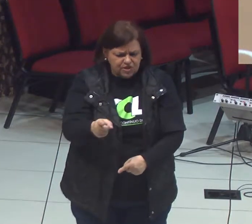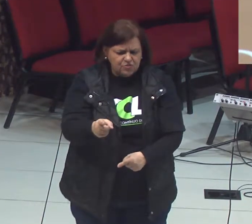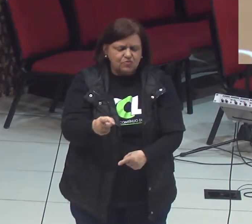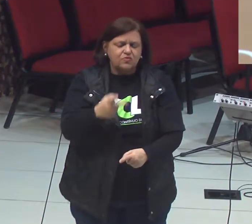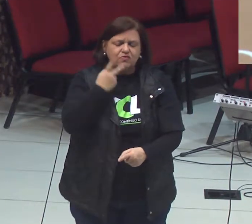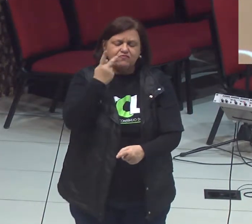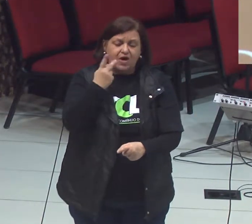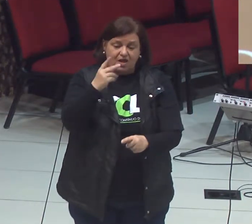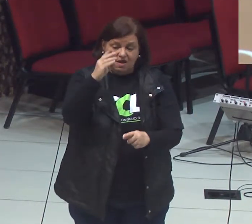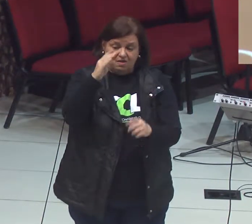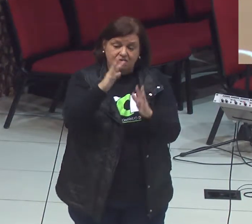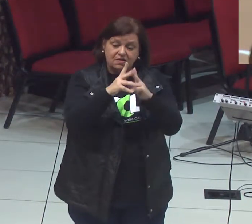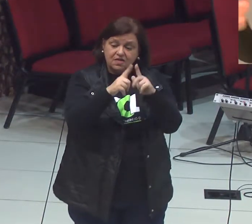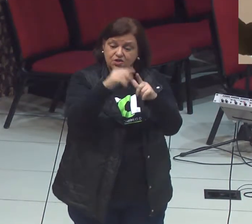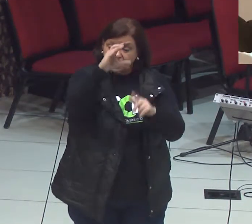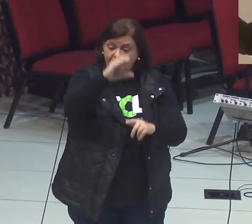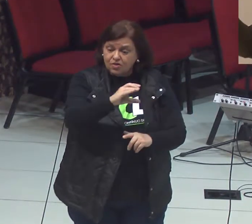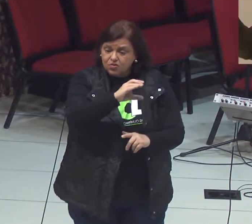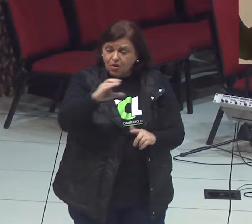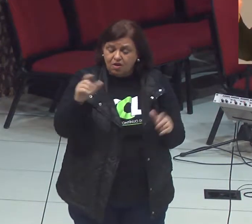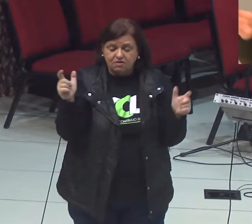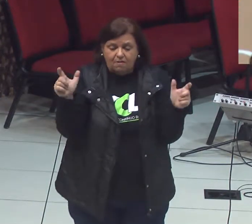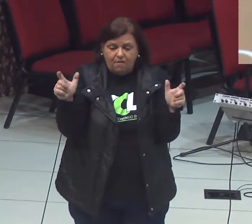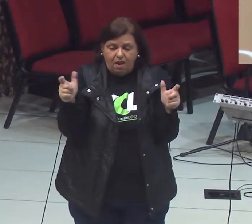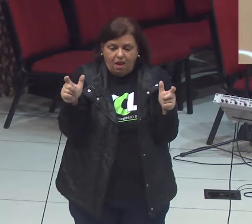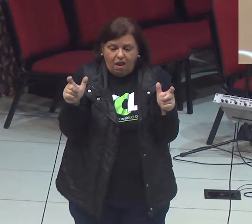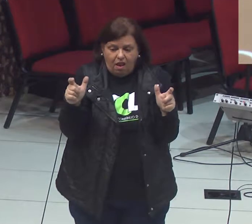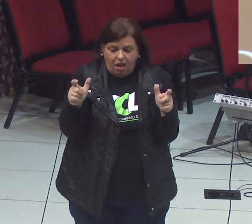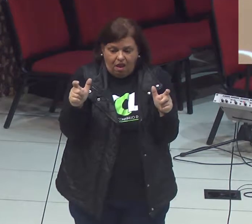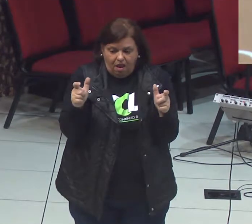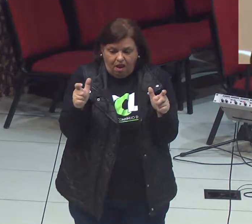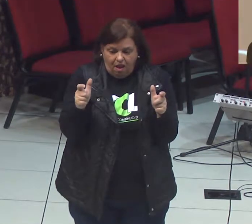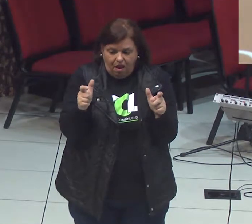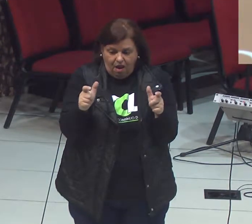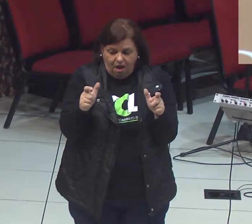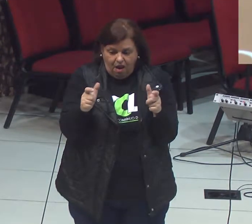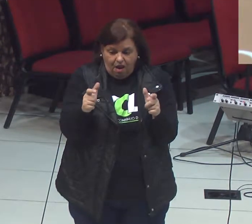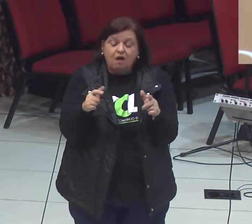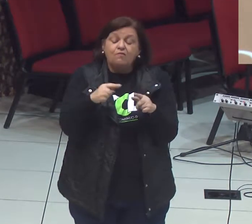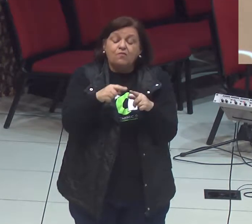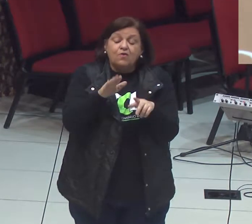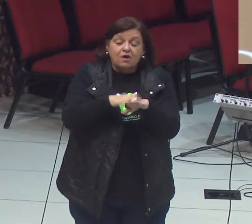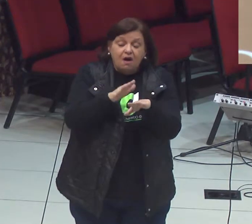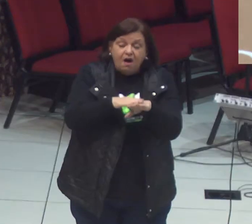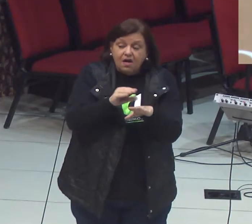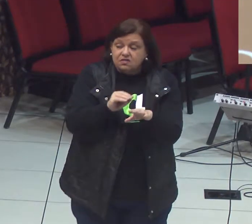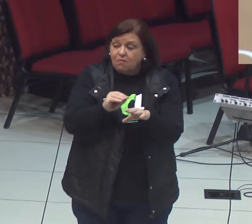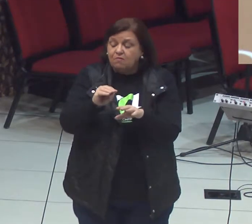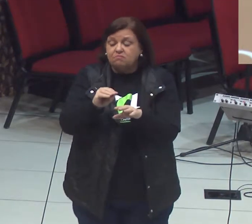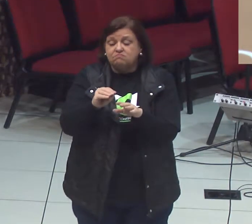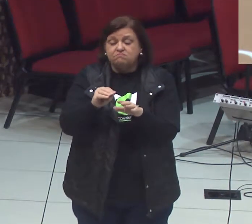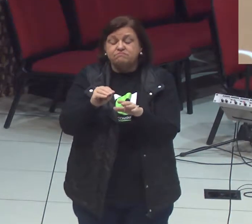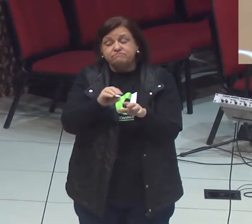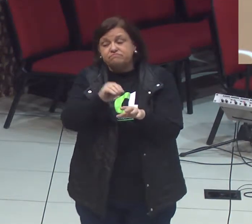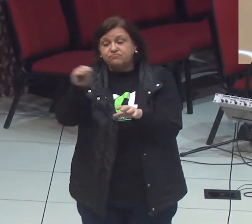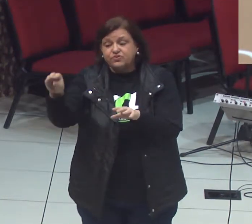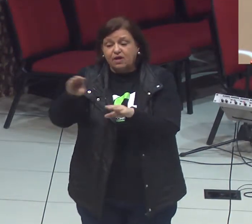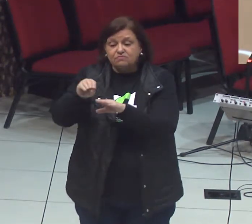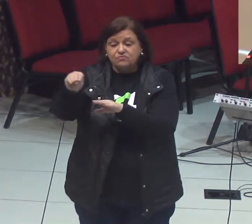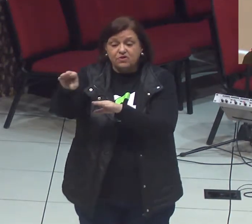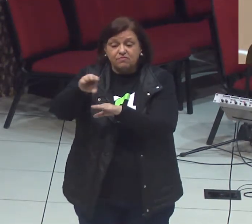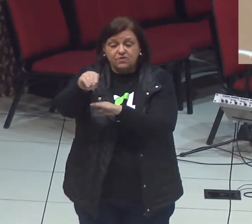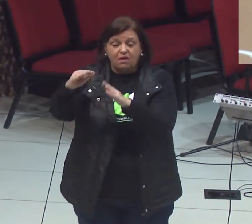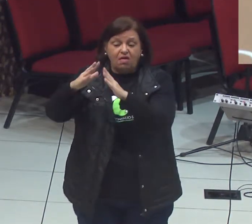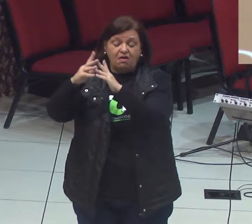seja, a Igreja Católica ela vem perdendo fiéis, e principalmente para as igrejas evangélicas, né? Porque as